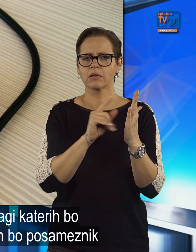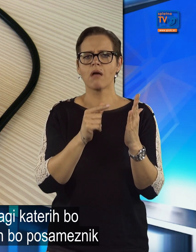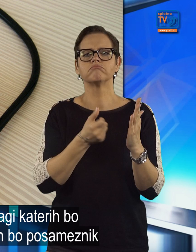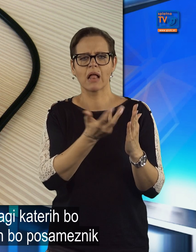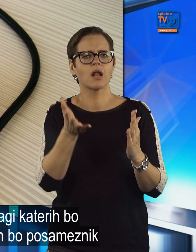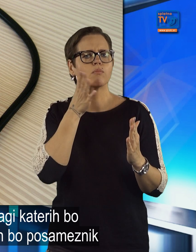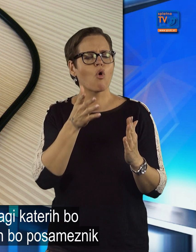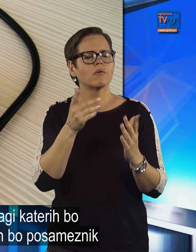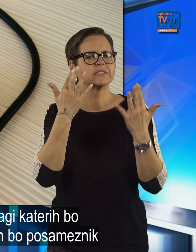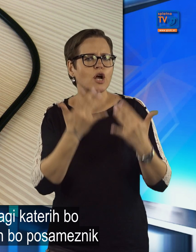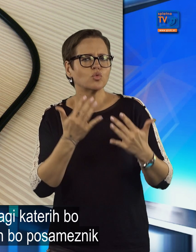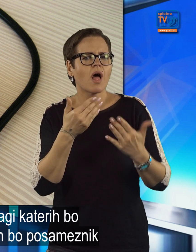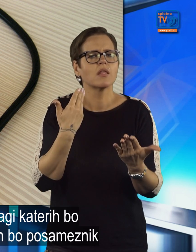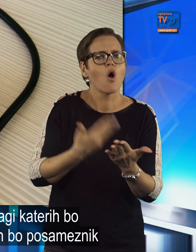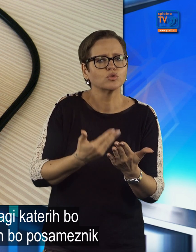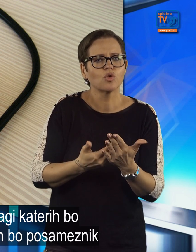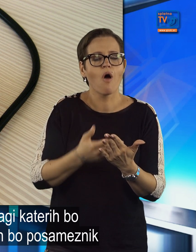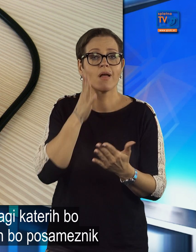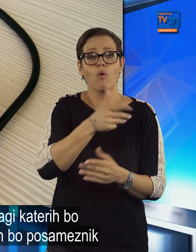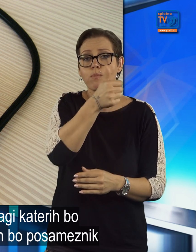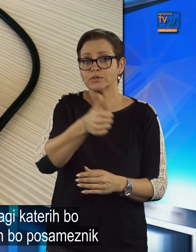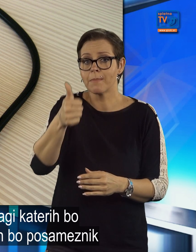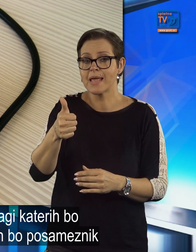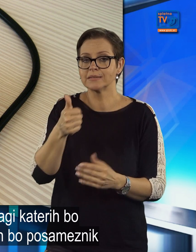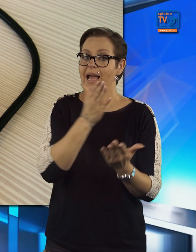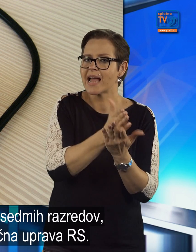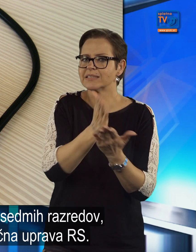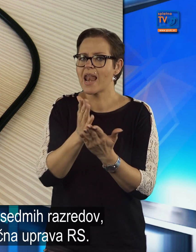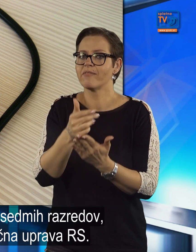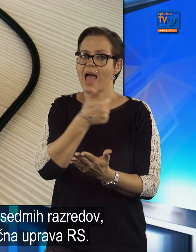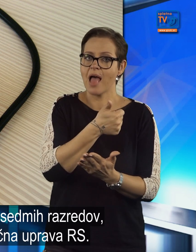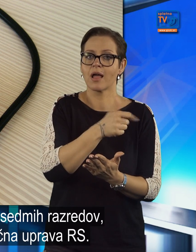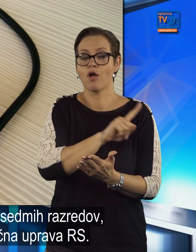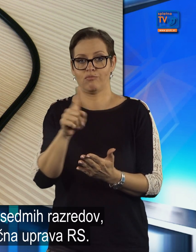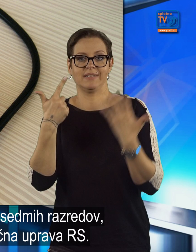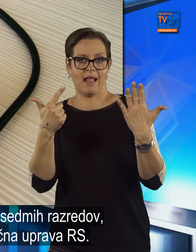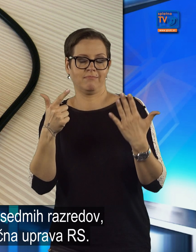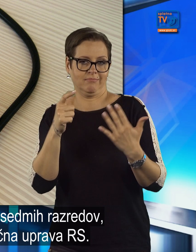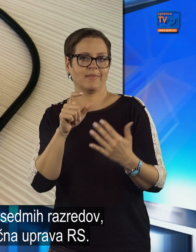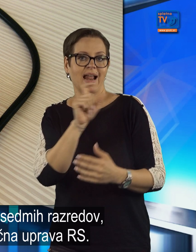Podatke, na podlagi katerih bo izračunana osnova in bo posameznik